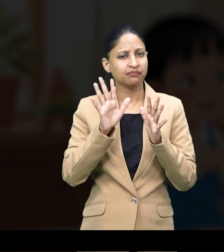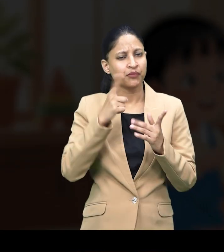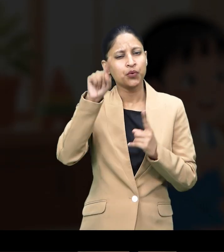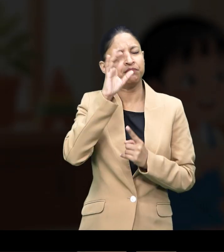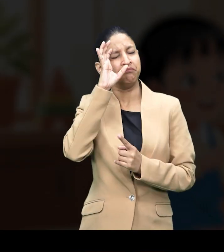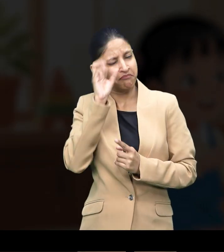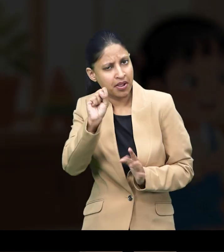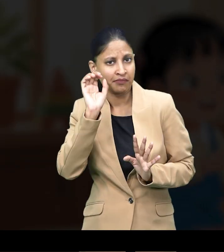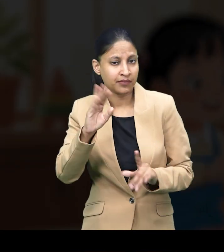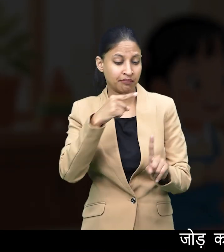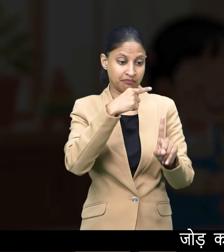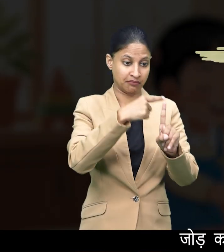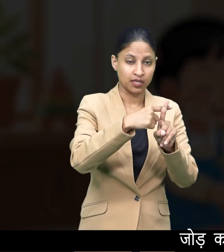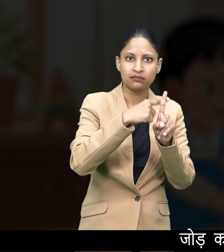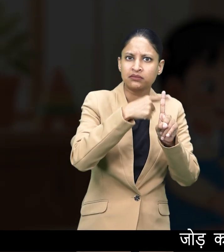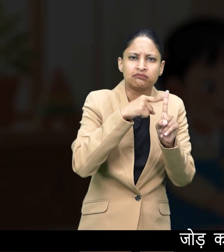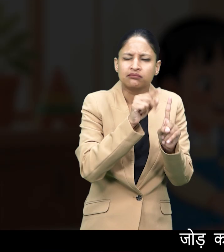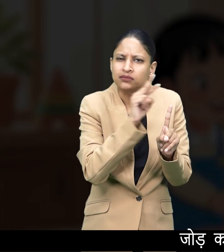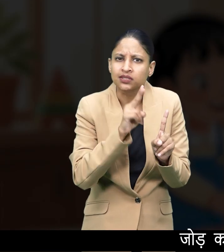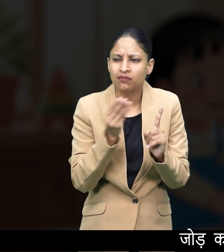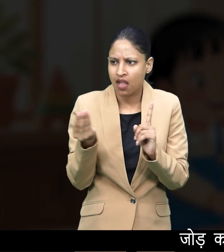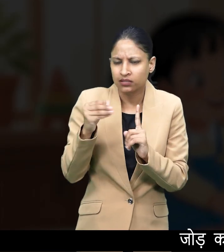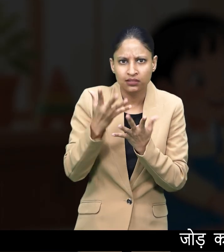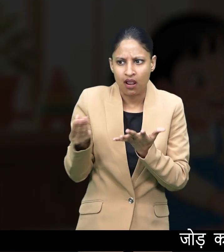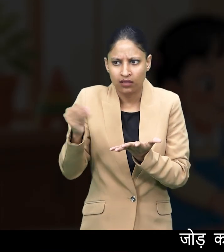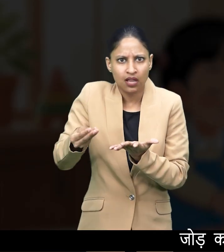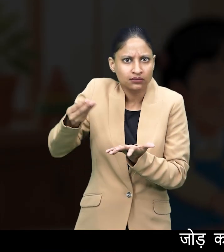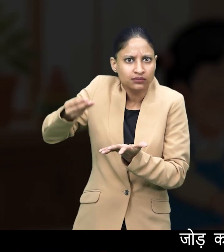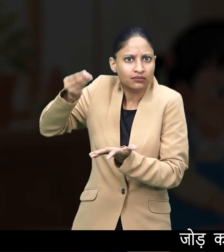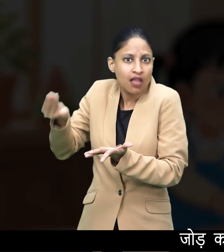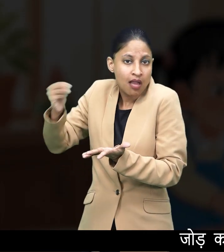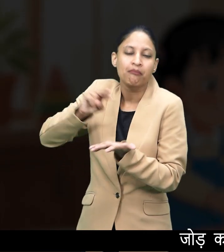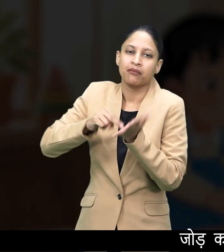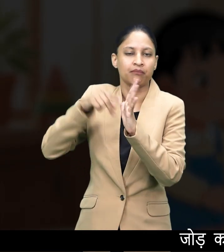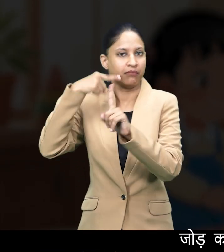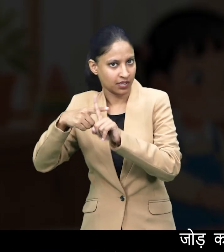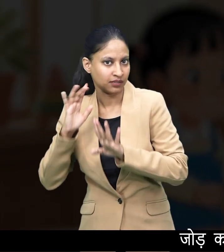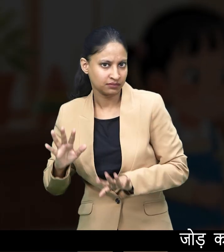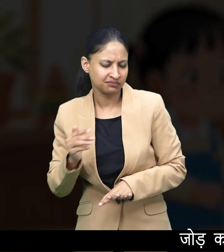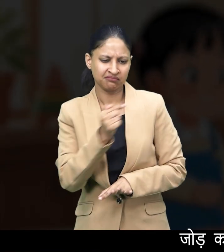याद रखें, जोड़ का अर्थ है चीजों को एक साथ रखना।